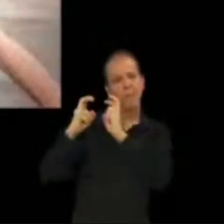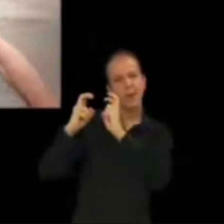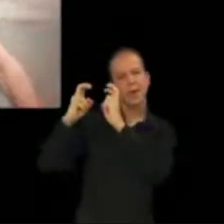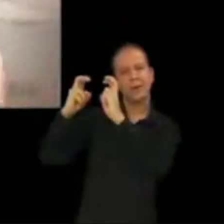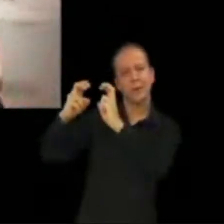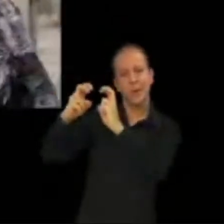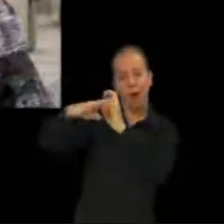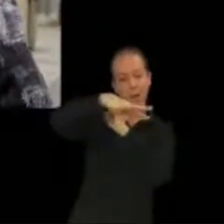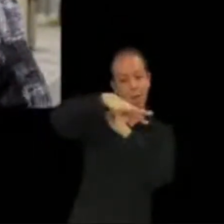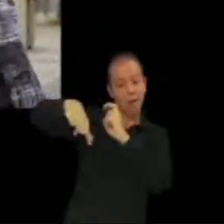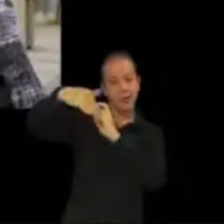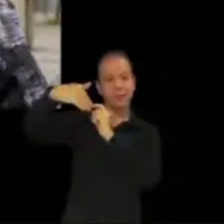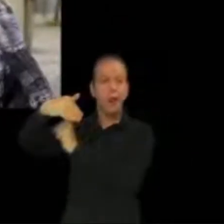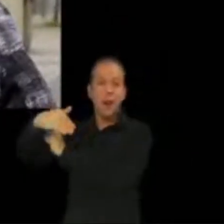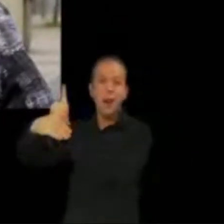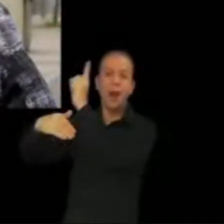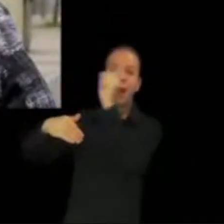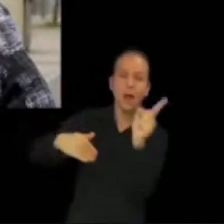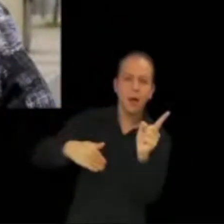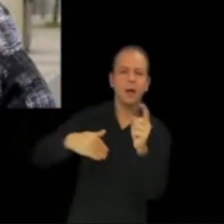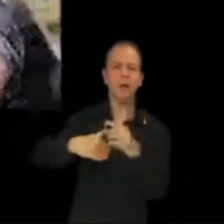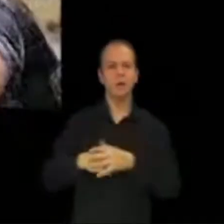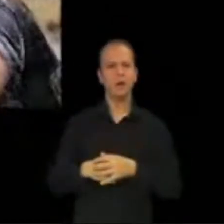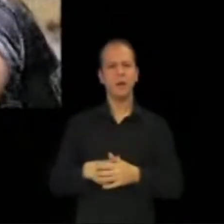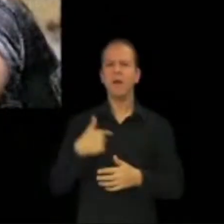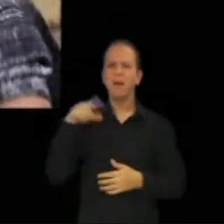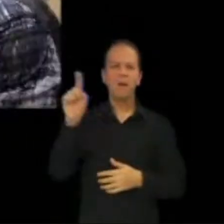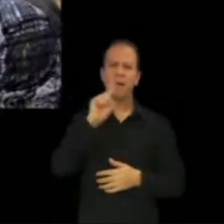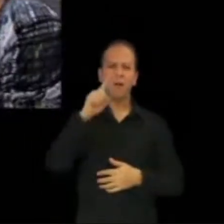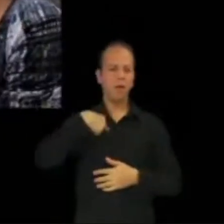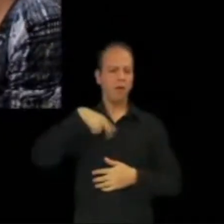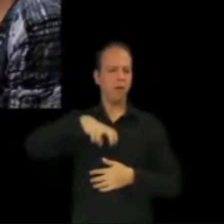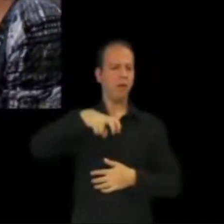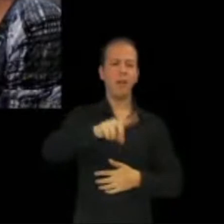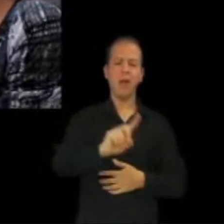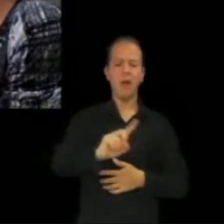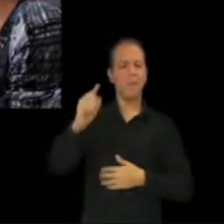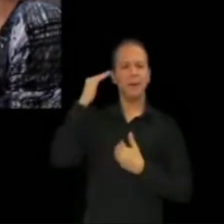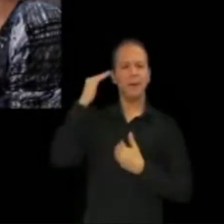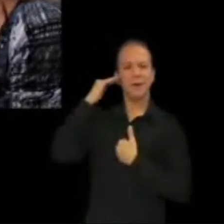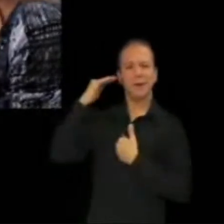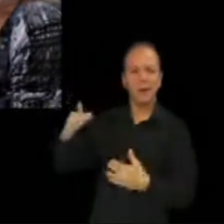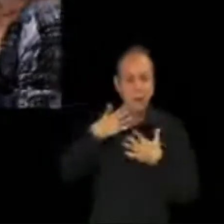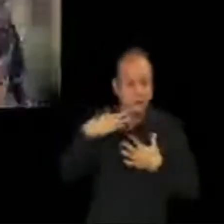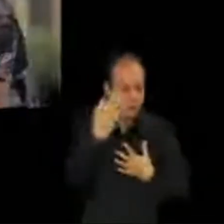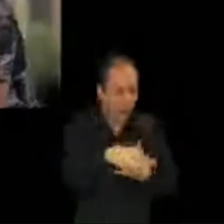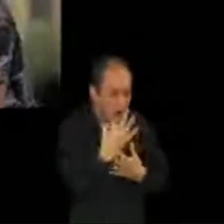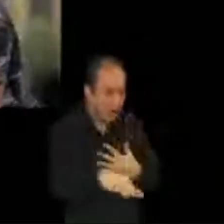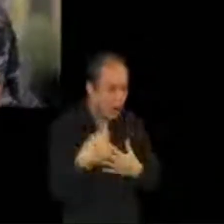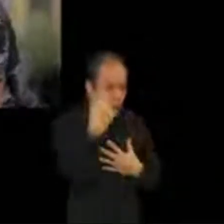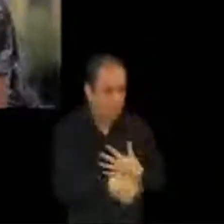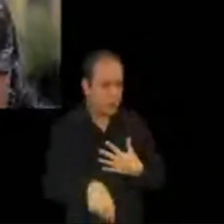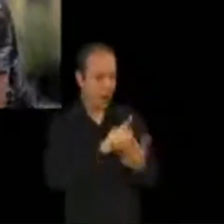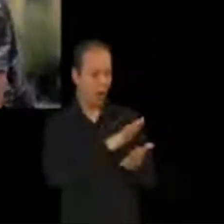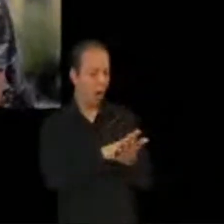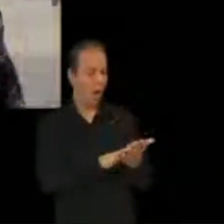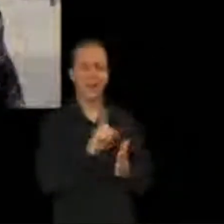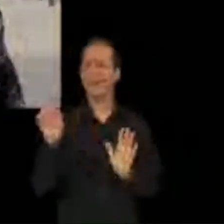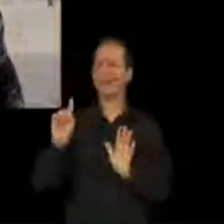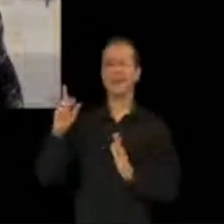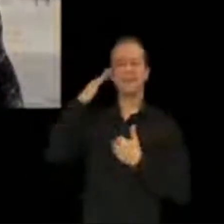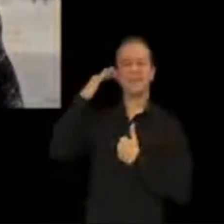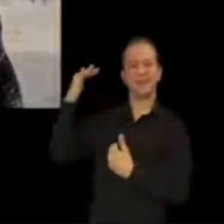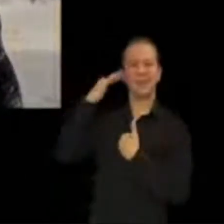metrô, aí a faixa é pra lá. Gesticula ainda segurando o braço da garota. Mas eu não vou atravessar, muito obrigada. Você tem certeza que você não precisa